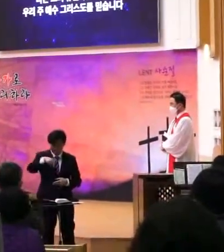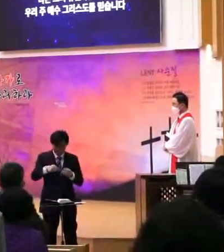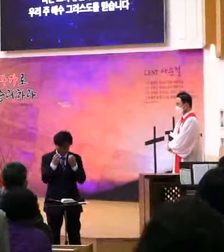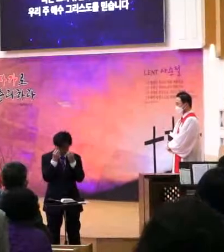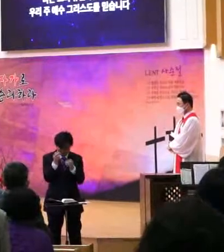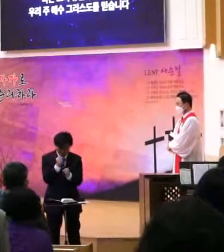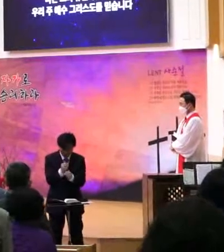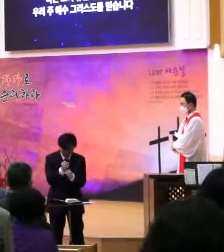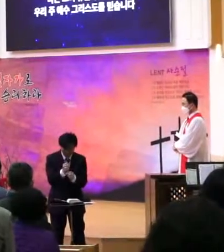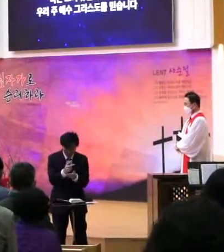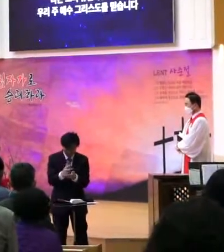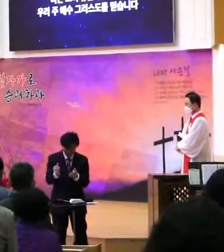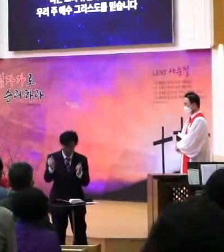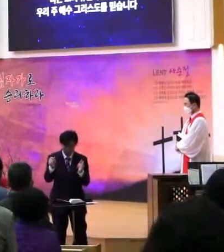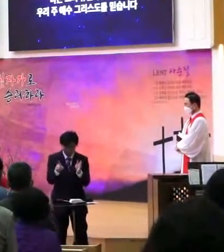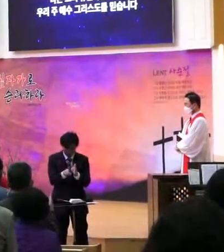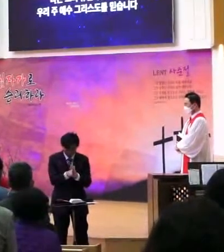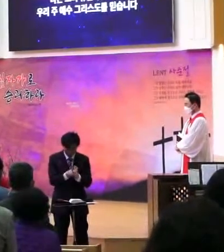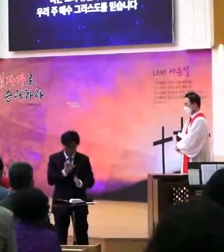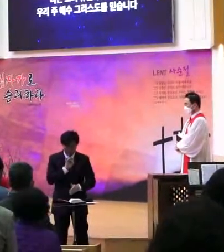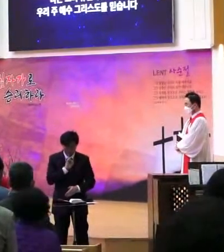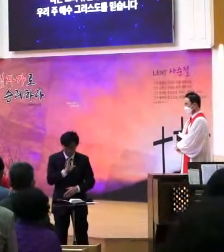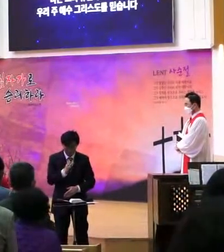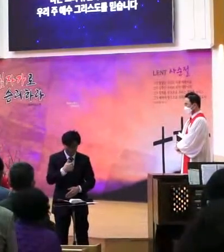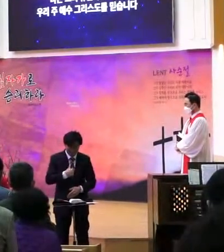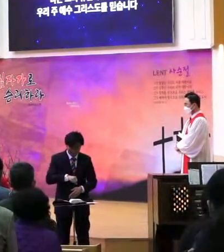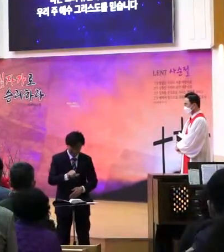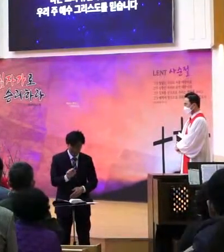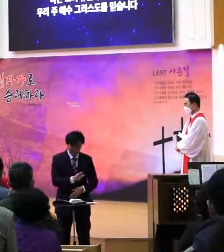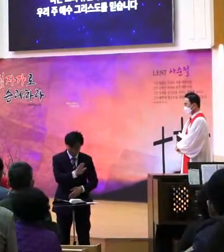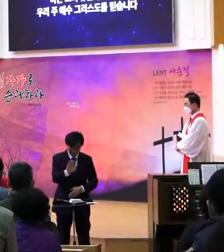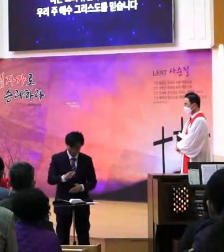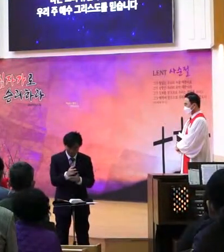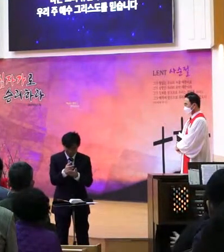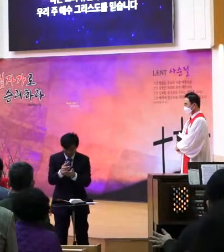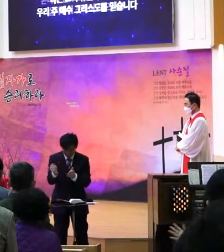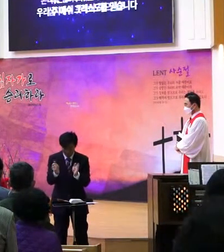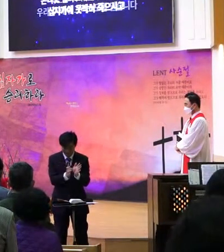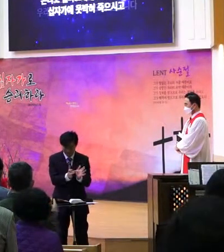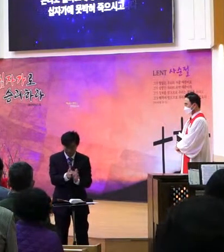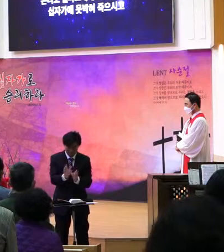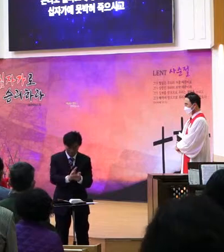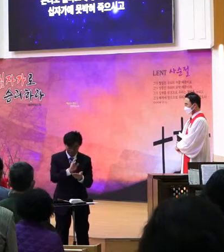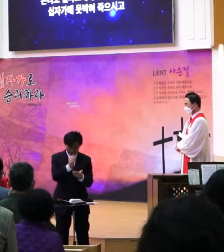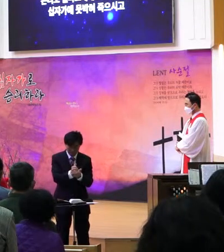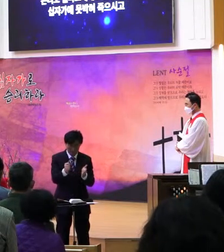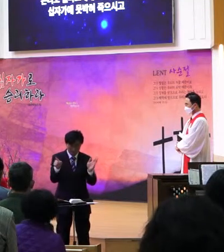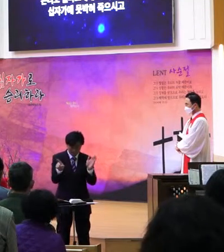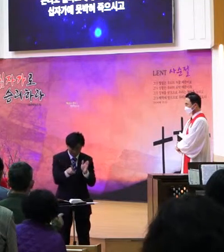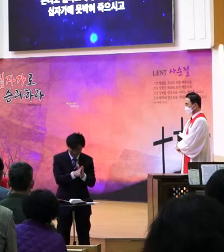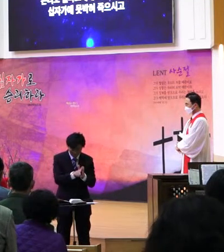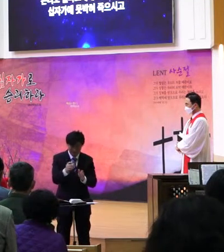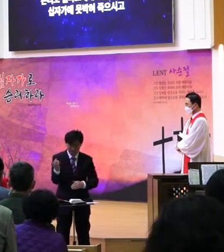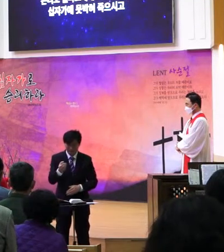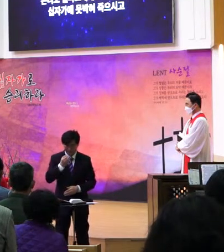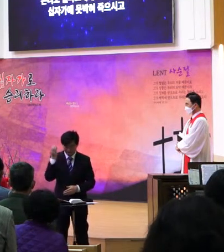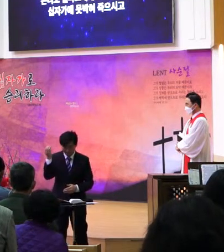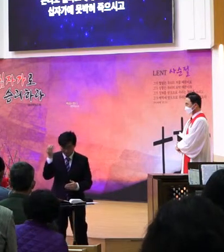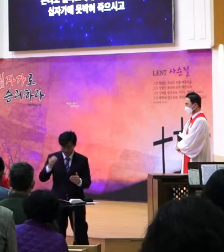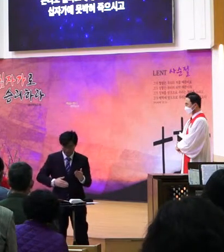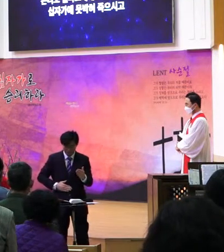믿습니다. 나는 그의 유일하신 아들 우리 주 예수 그리스도를 믿습니다. 그는 성령으로